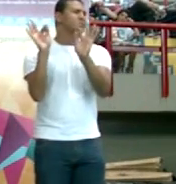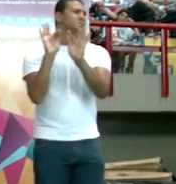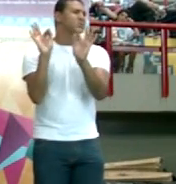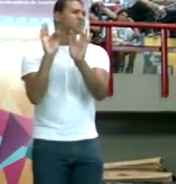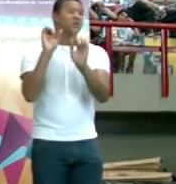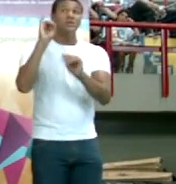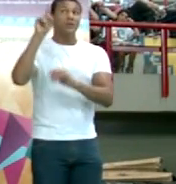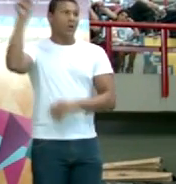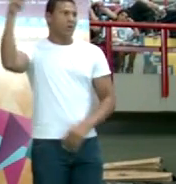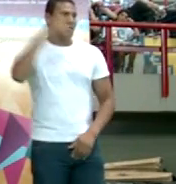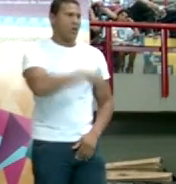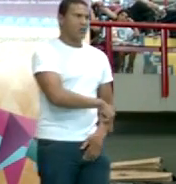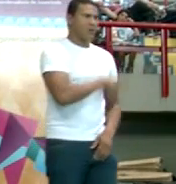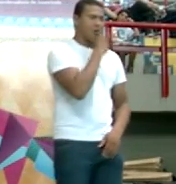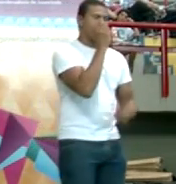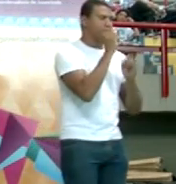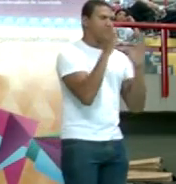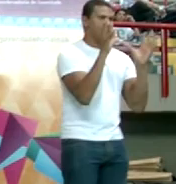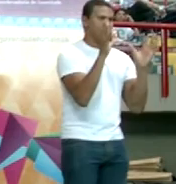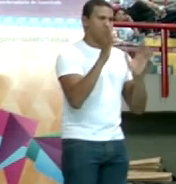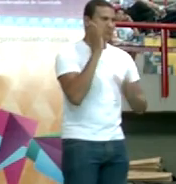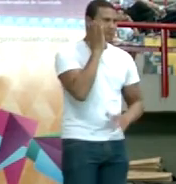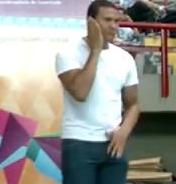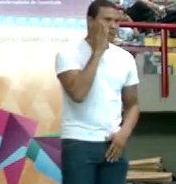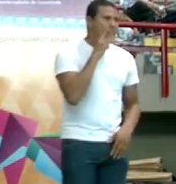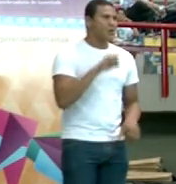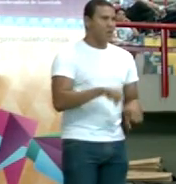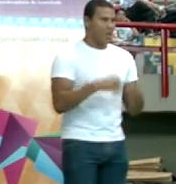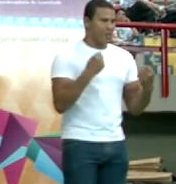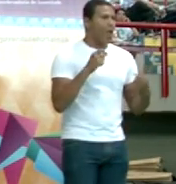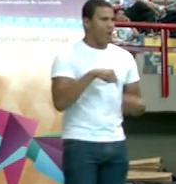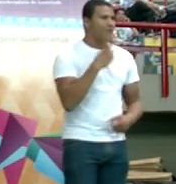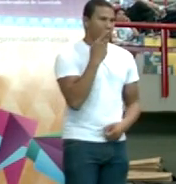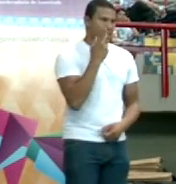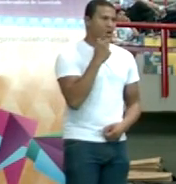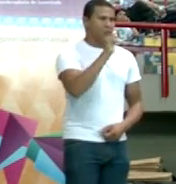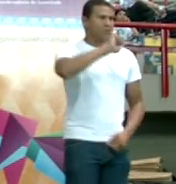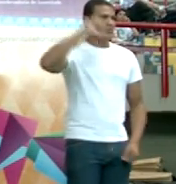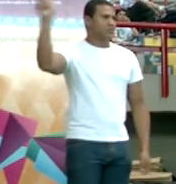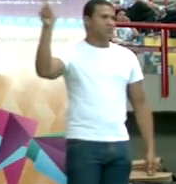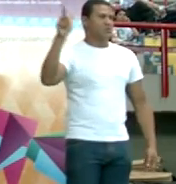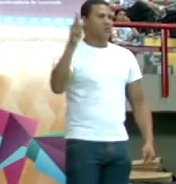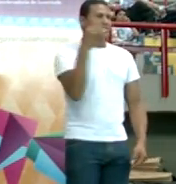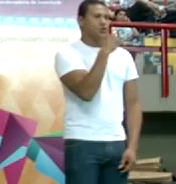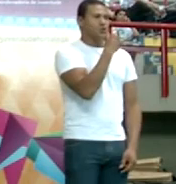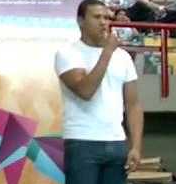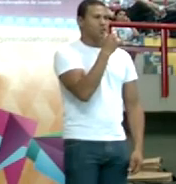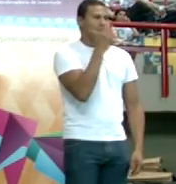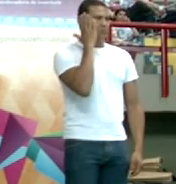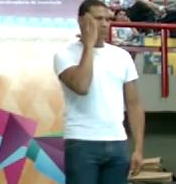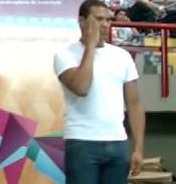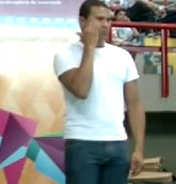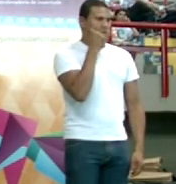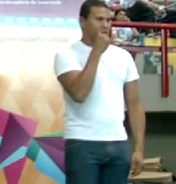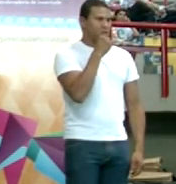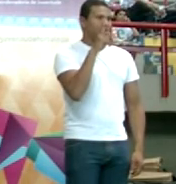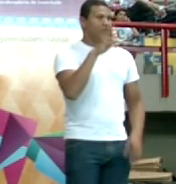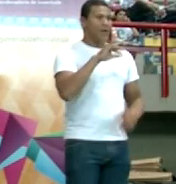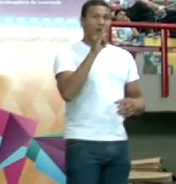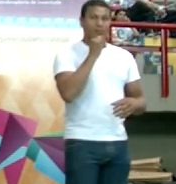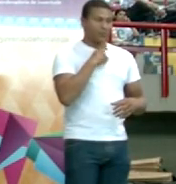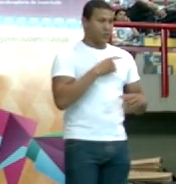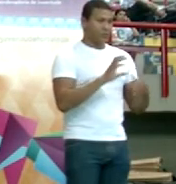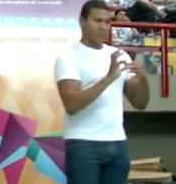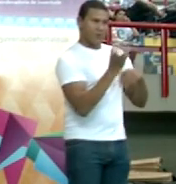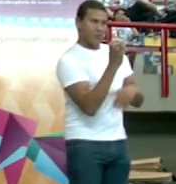Ah, professor, 110 é metade de 220. A lâmpada brilha pela metade. Não, vai brilhar 4 vezes menos.